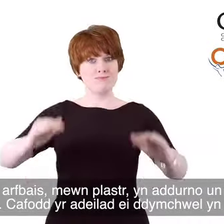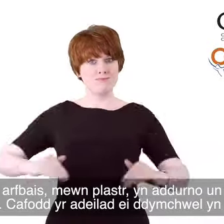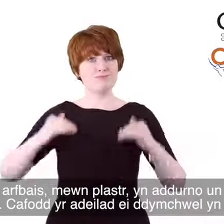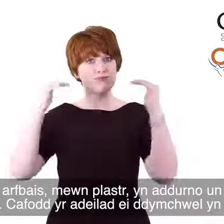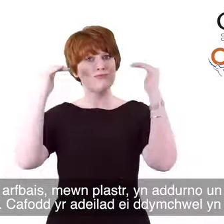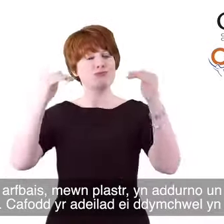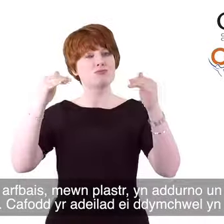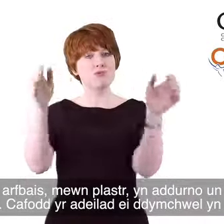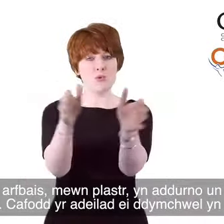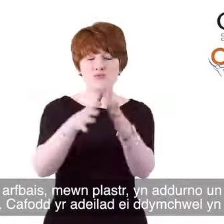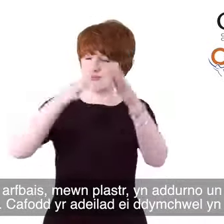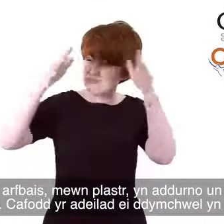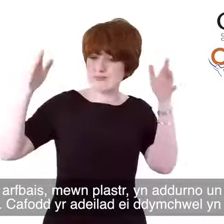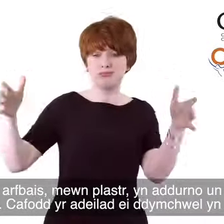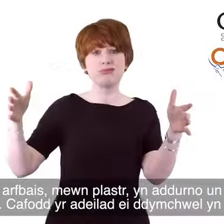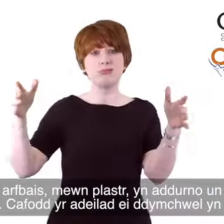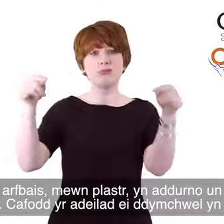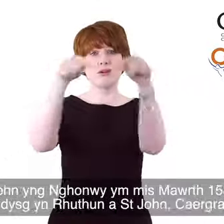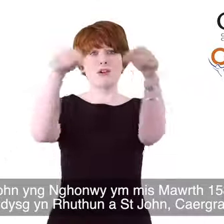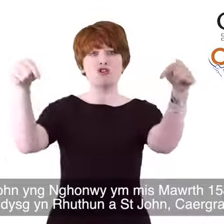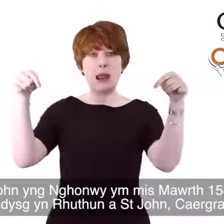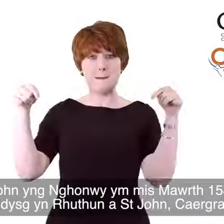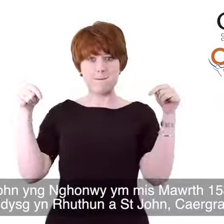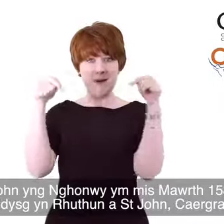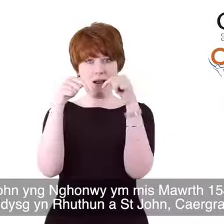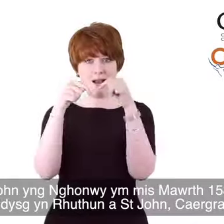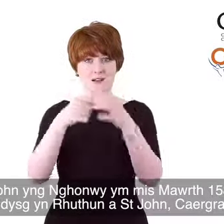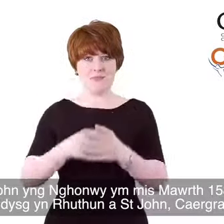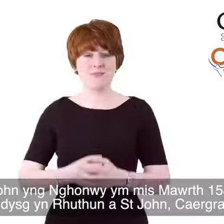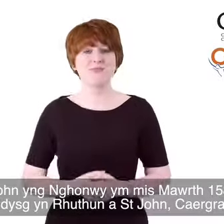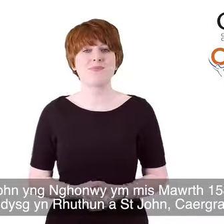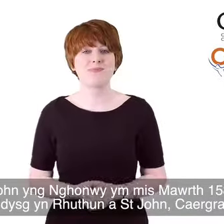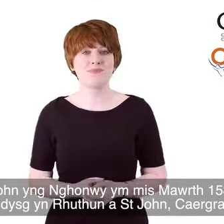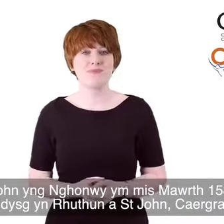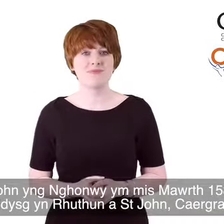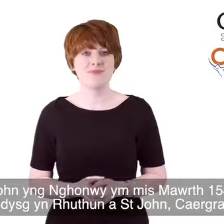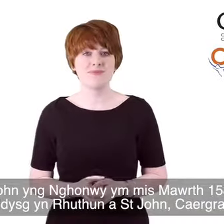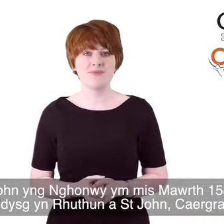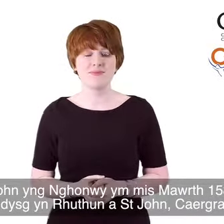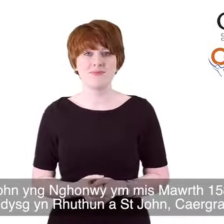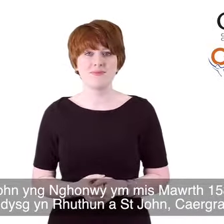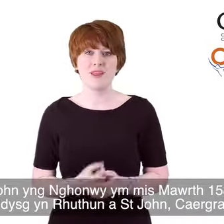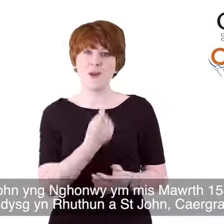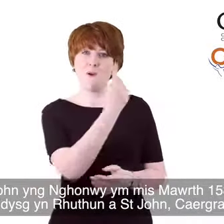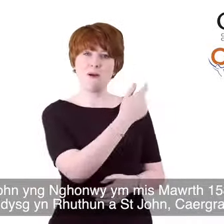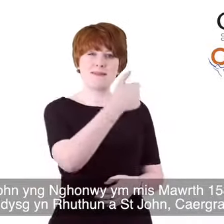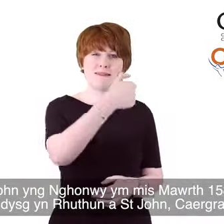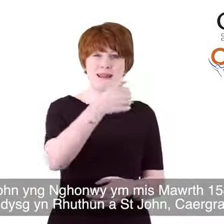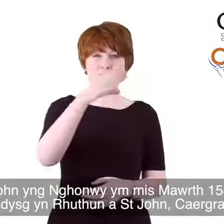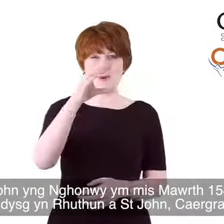yr adeilad ei ddymchwel yn 1950. Ganwyd John yng Nghonwy ym mis Mawrth 1582 a chael ei addysg yn